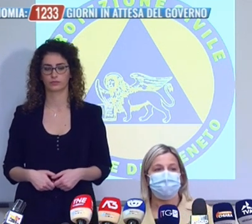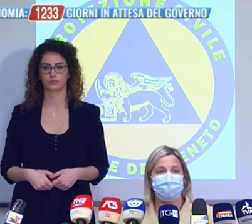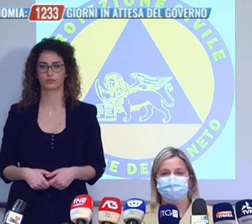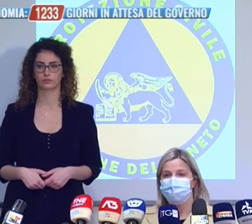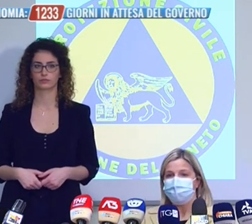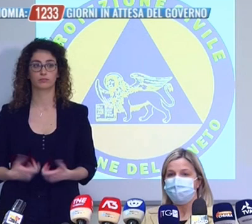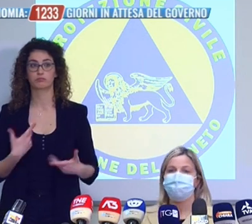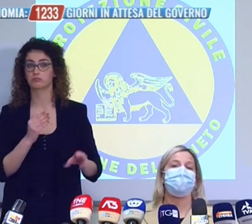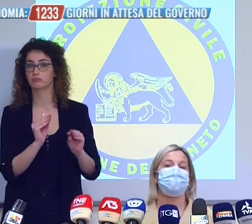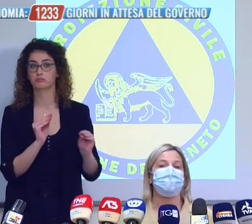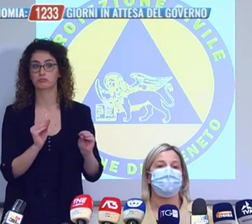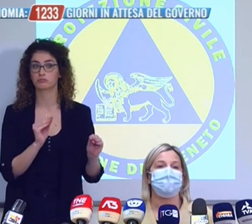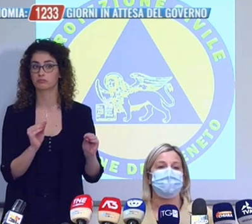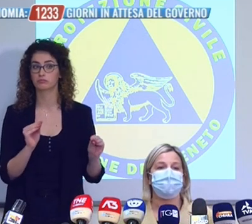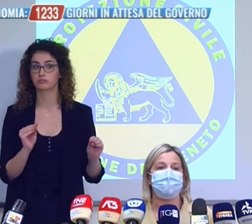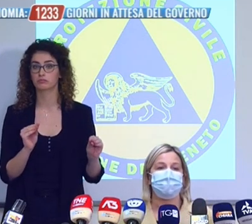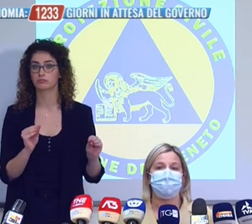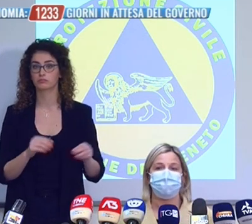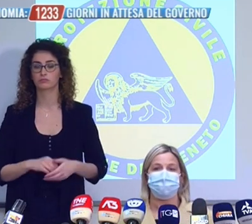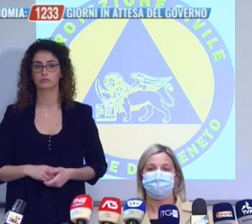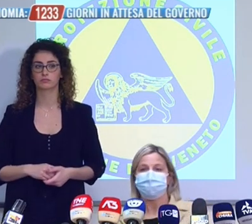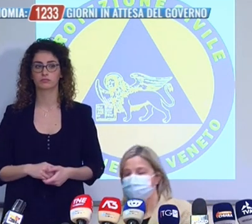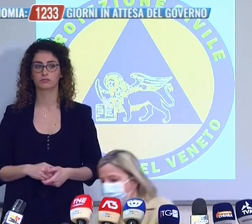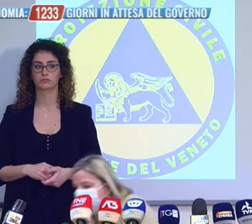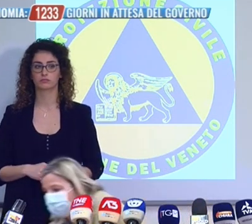Ci sono domande per l'assessore Lanzarin?